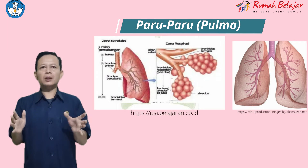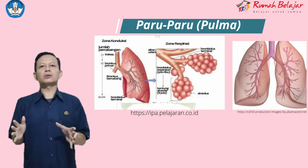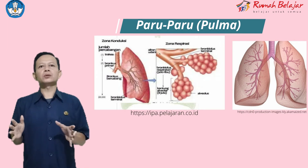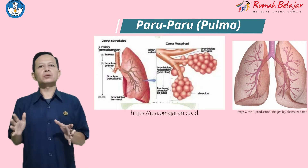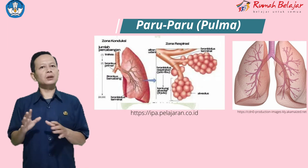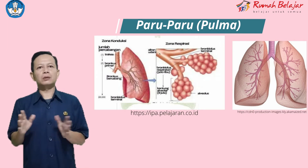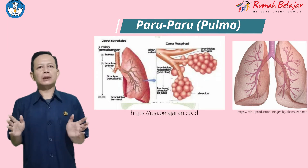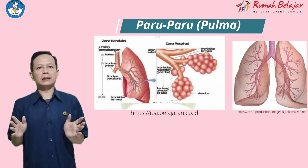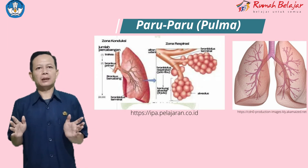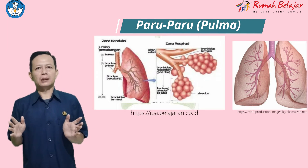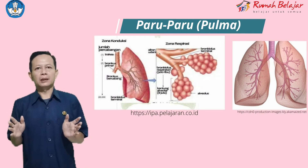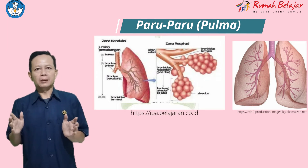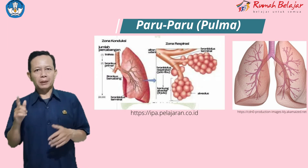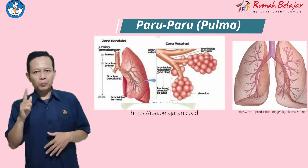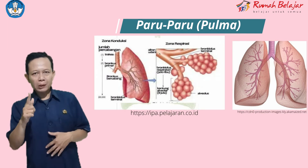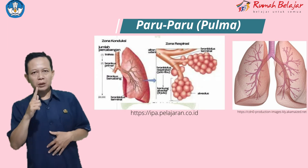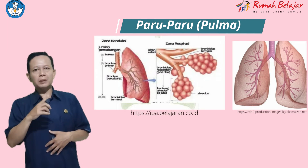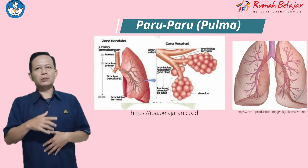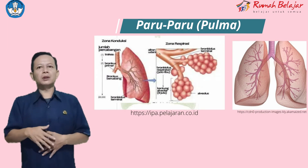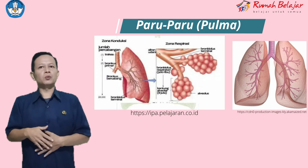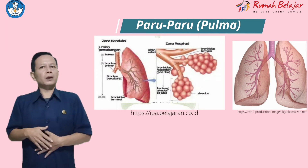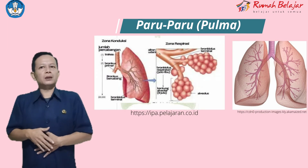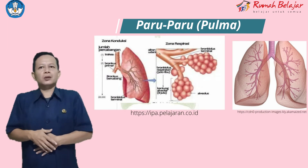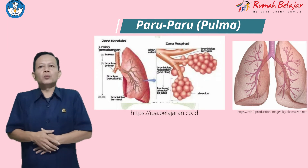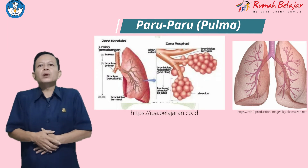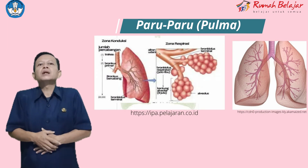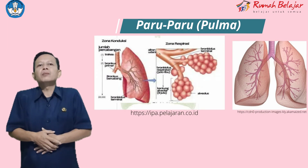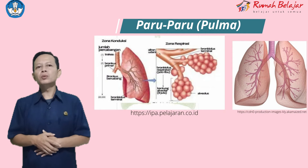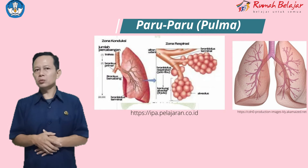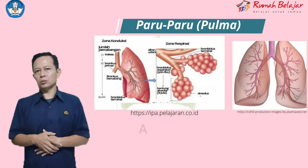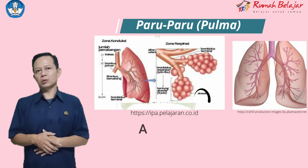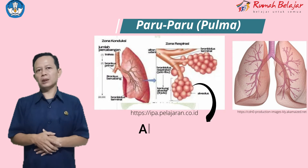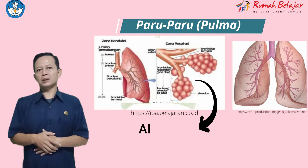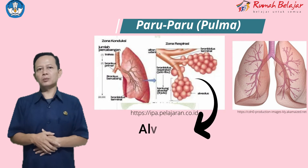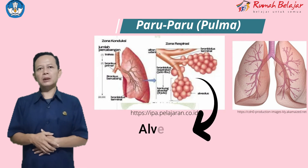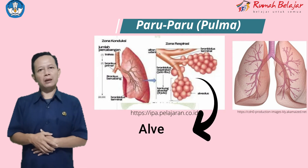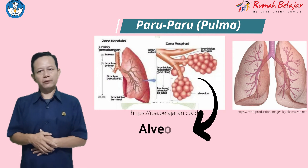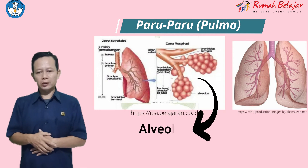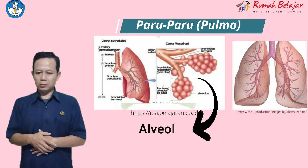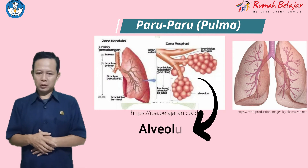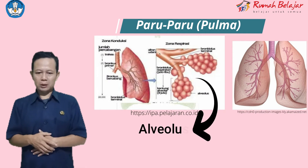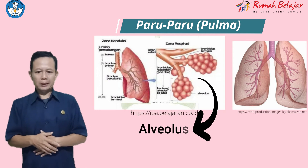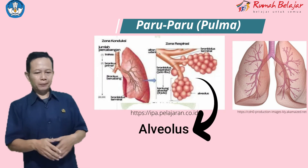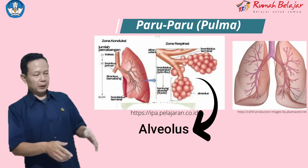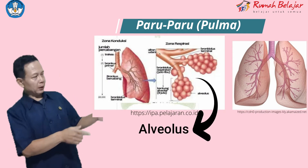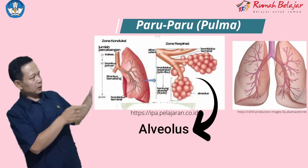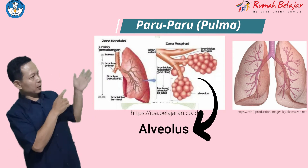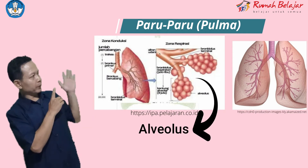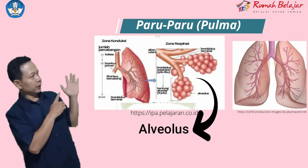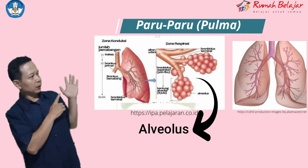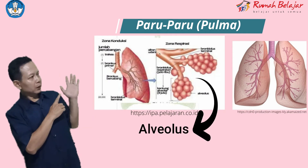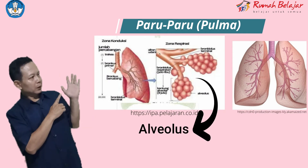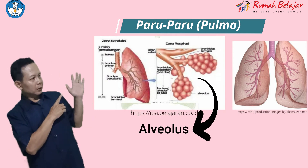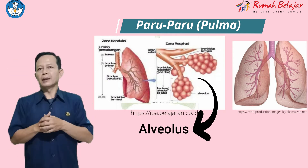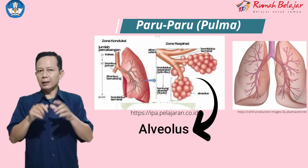oleh tulang rusuk dan tulang ganda. Paru-paru sebetulnya merupakan sekumpulan gelembung yang disebut alveolus. Perhatikan